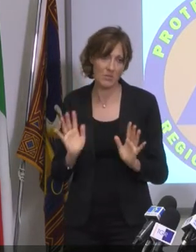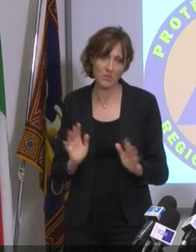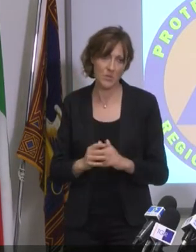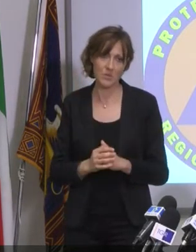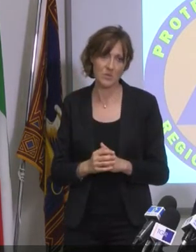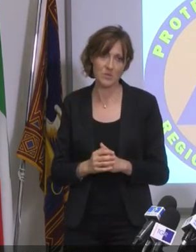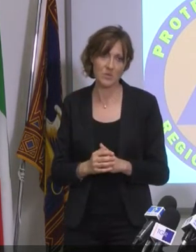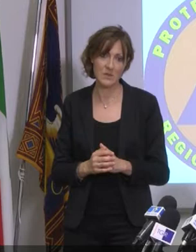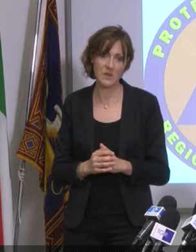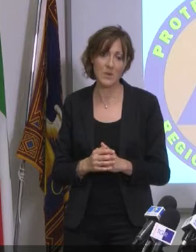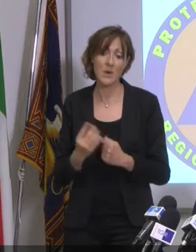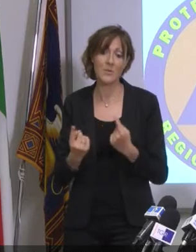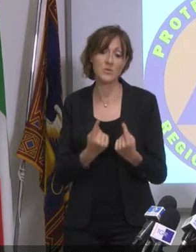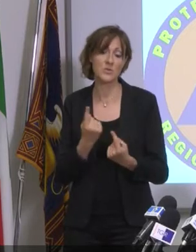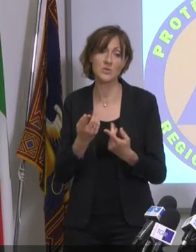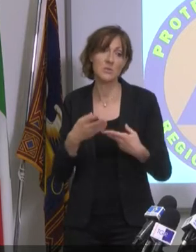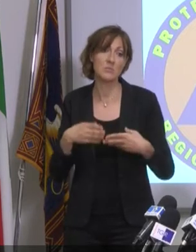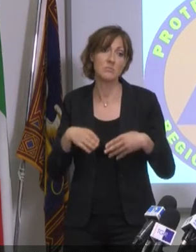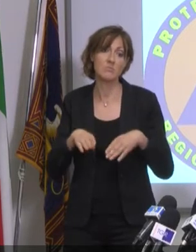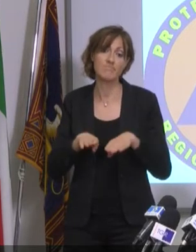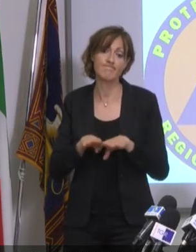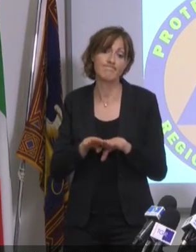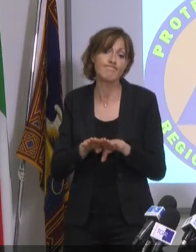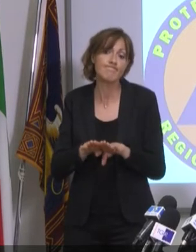si chiuda questa vicenda dolorosa